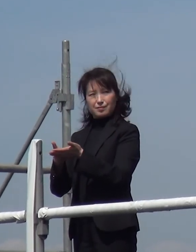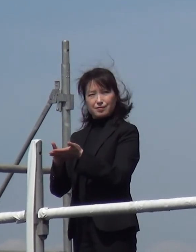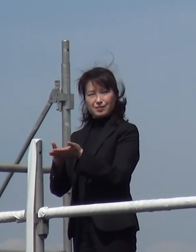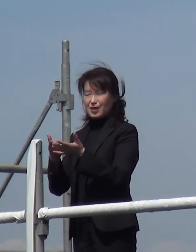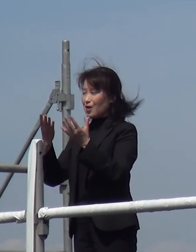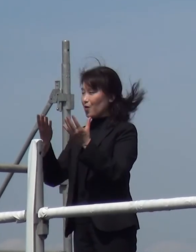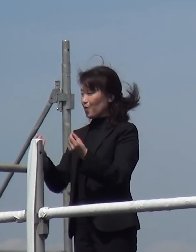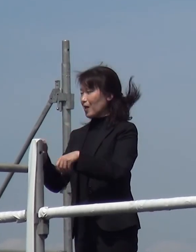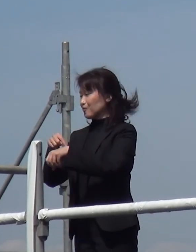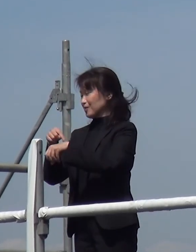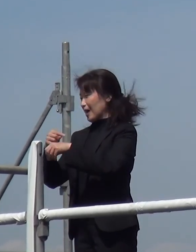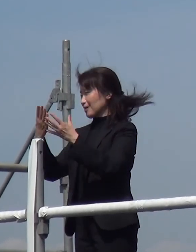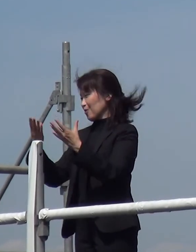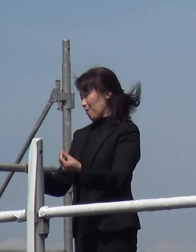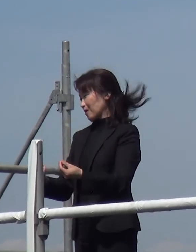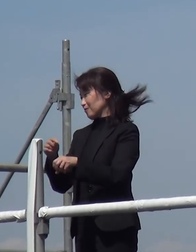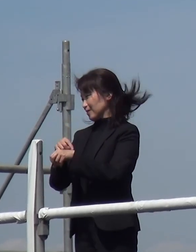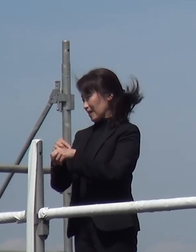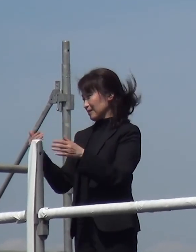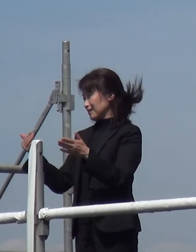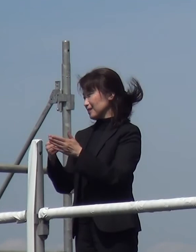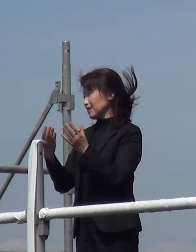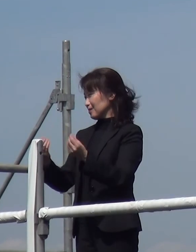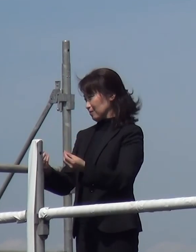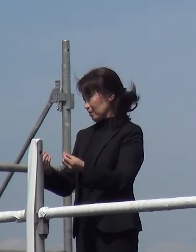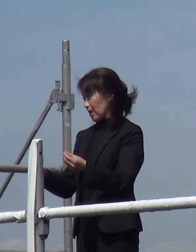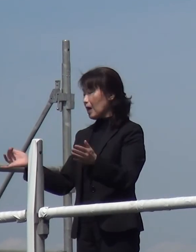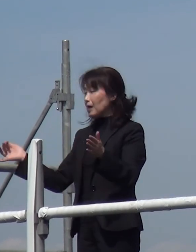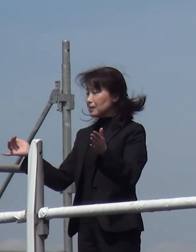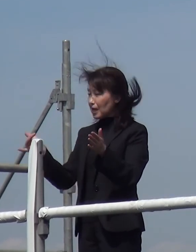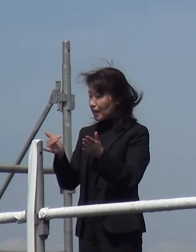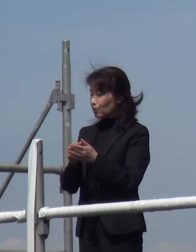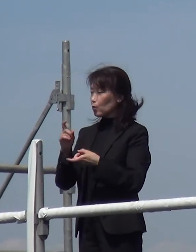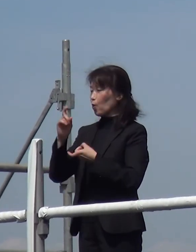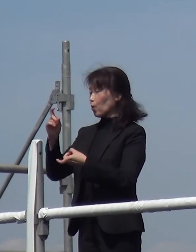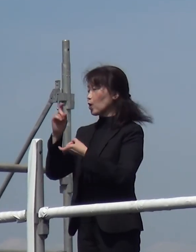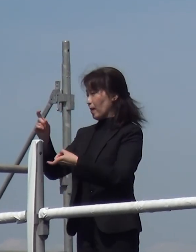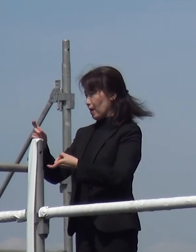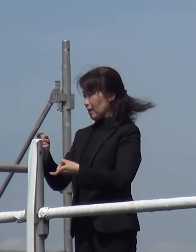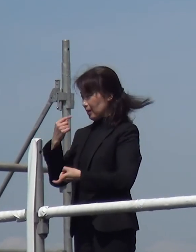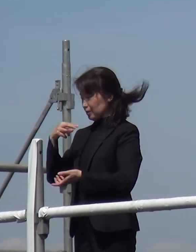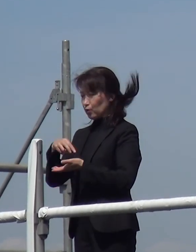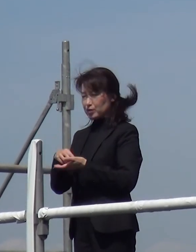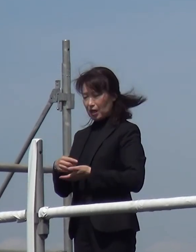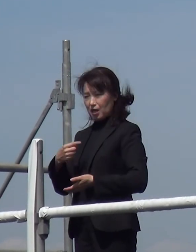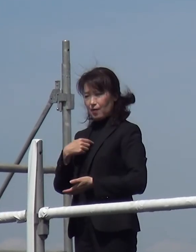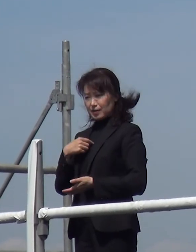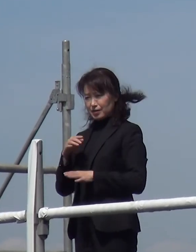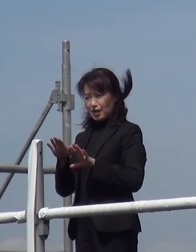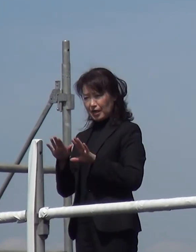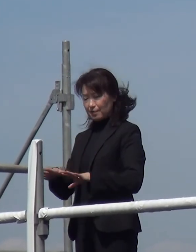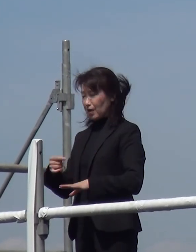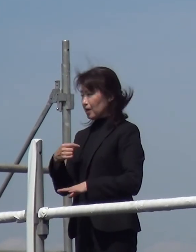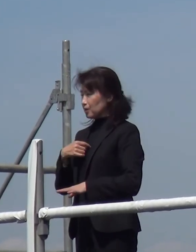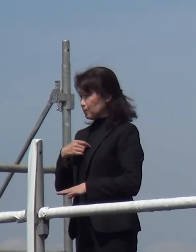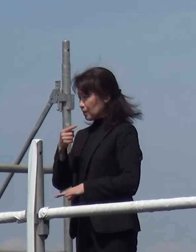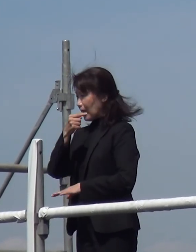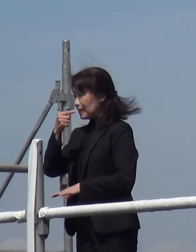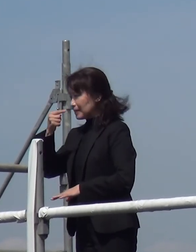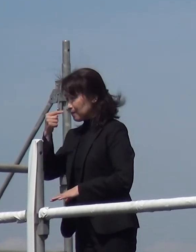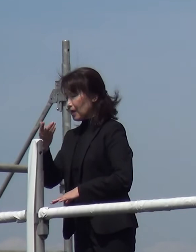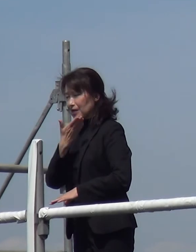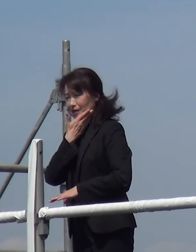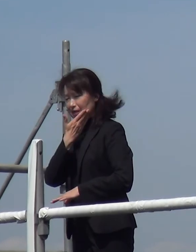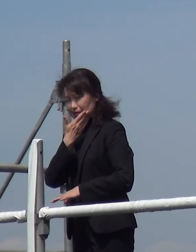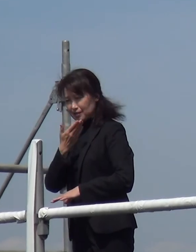終えなければならないもう時間でありますが、その最後の言葉として私は今自分が一番大